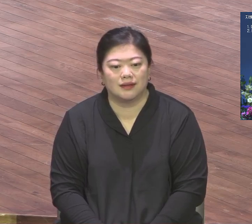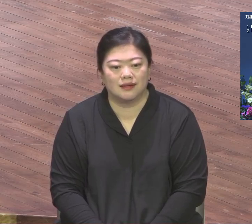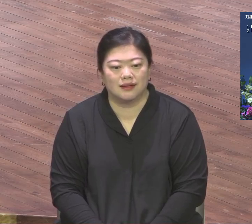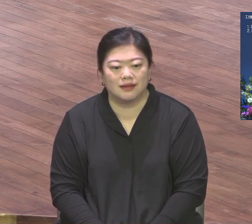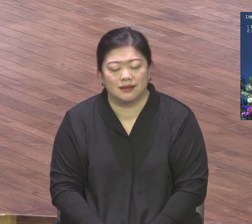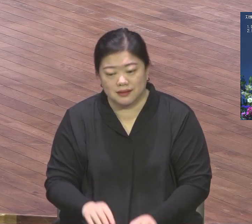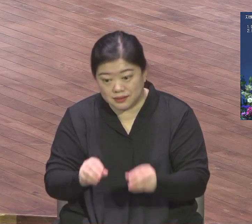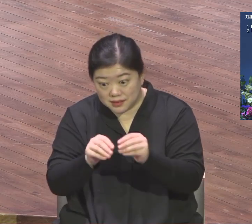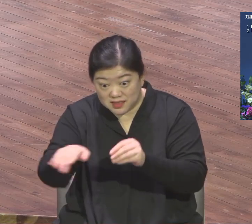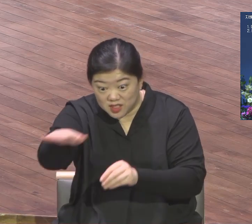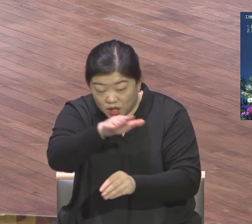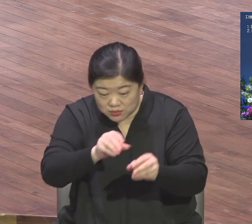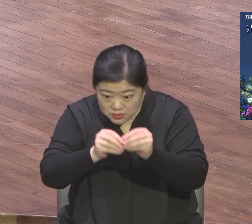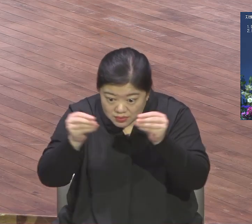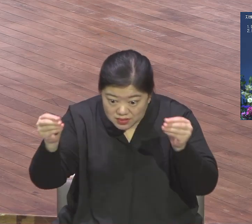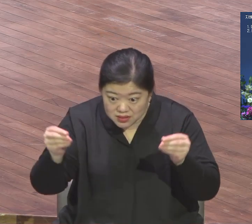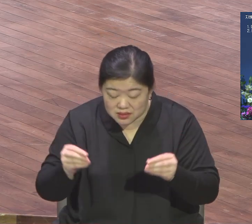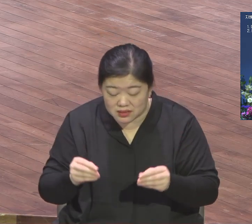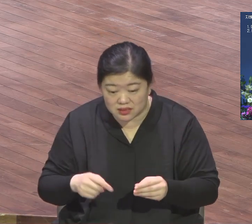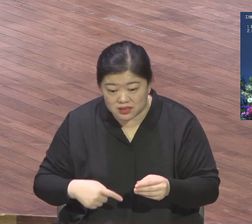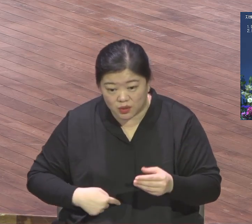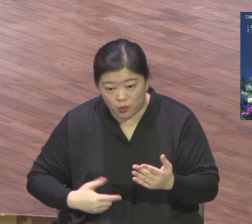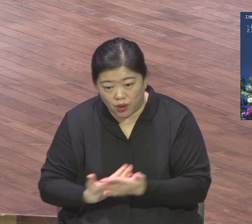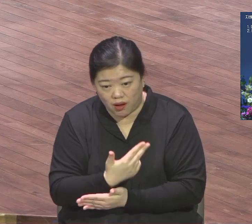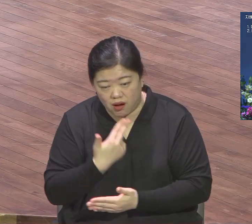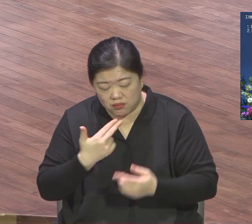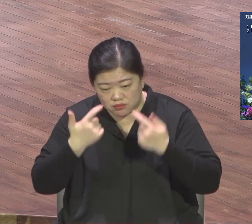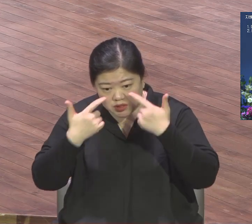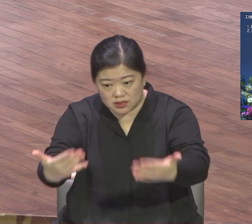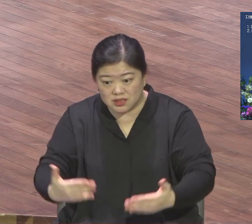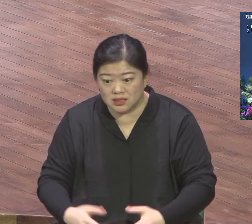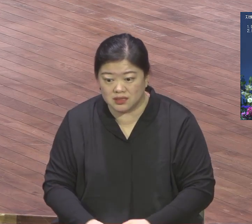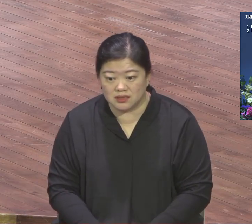그거는 진실된 회개가 아니에요.